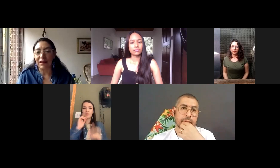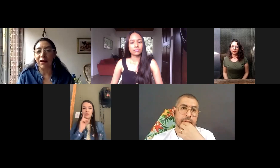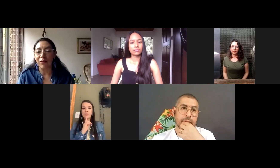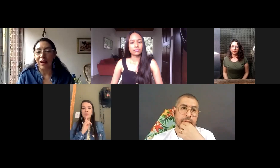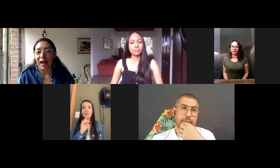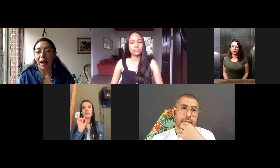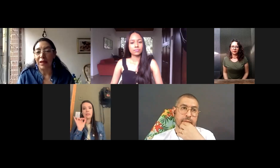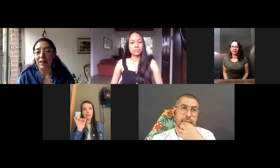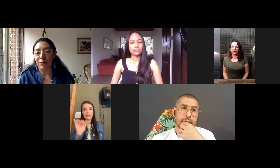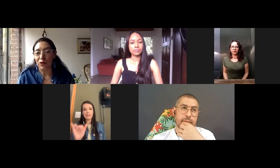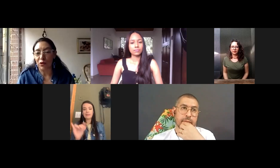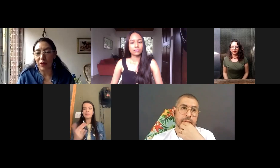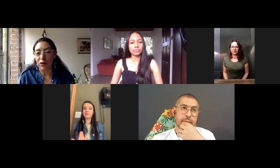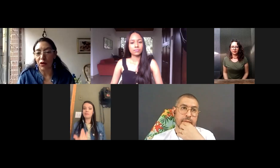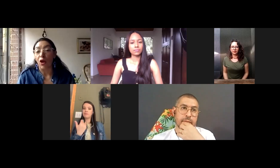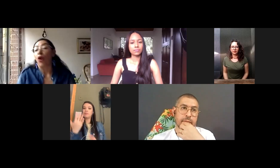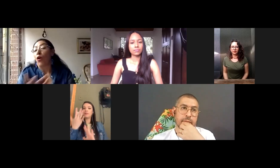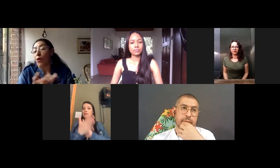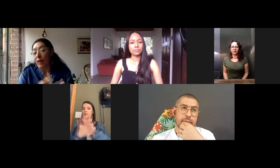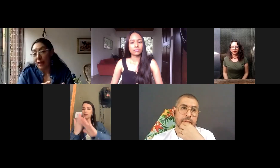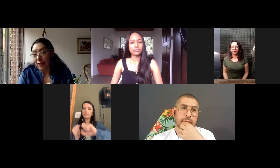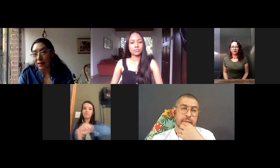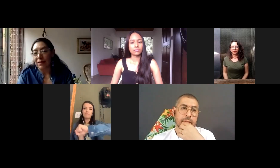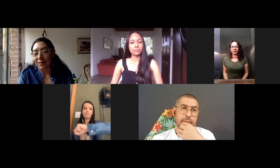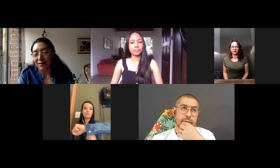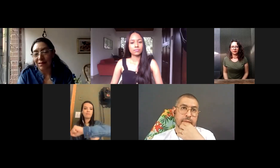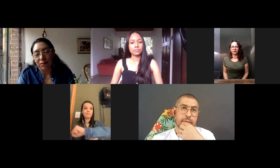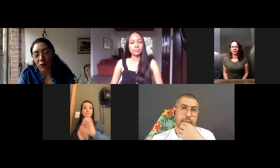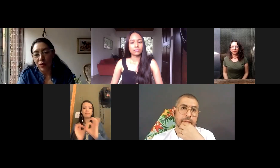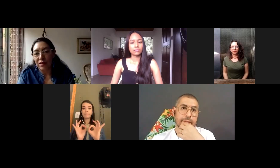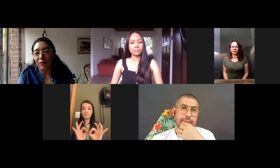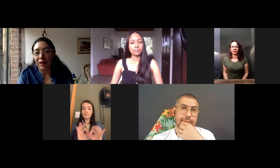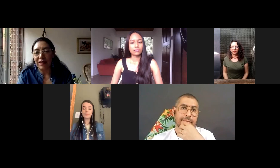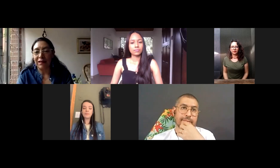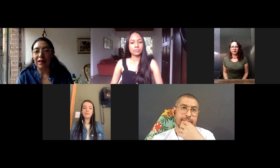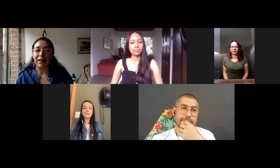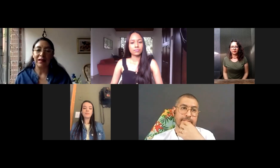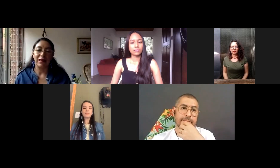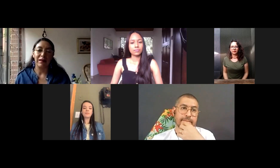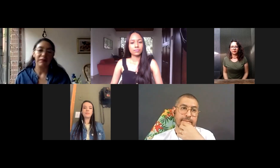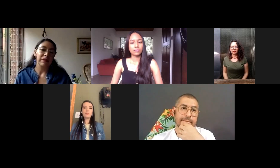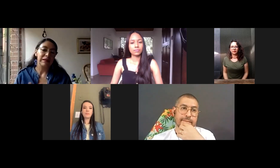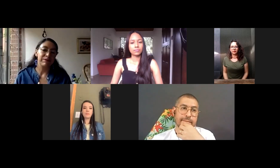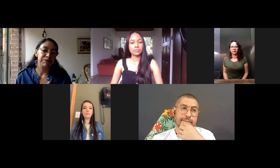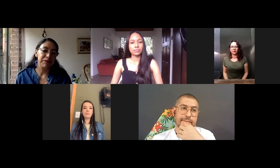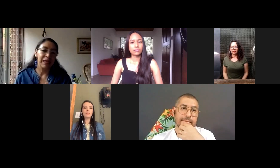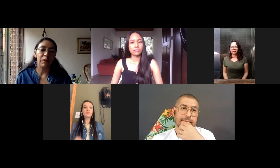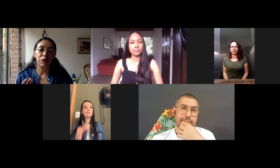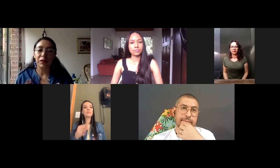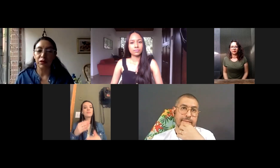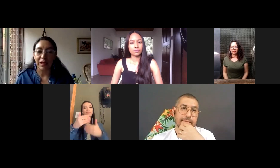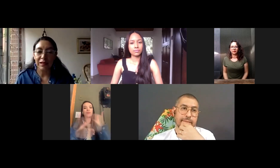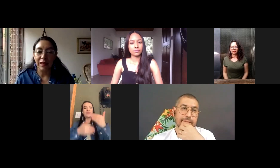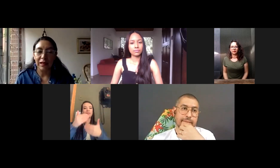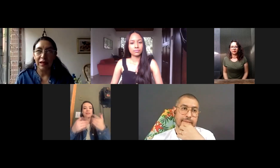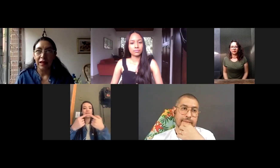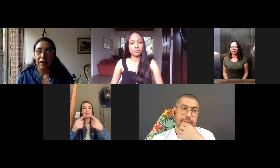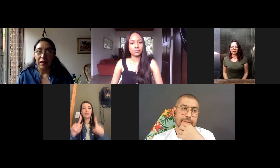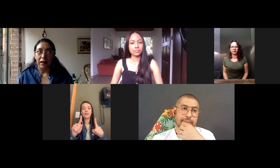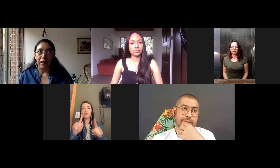ha llevado a aprender mucho mejor. Es muy diferente, digamos, personas